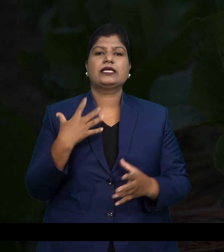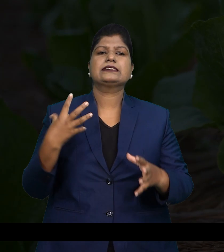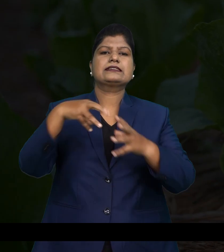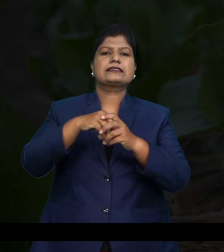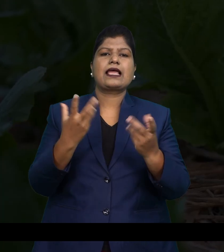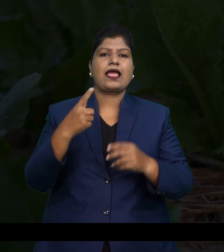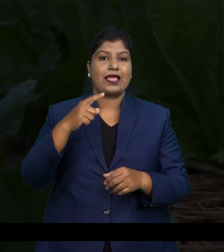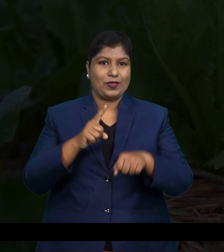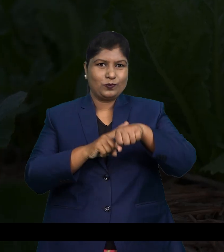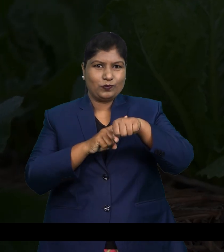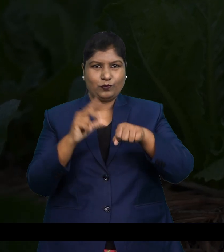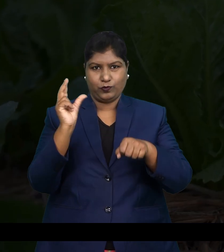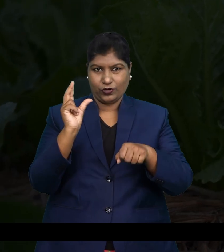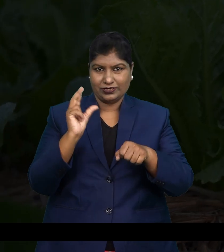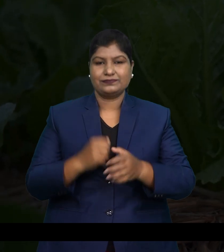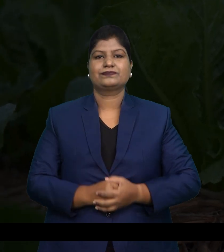बटाटे,